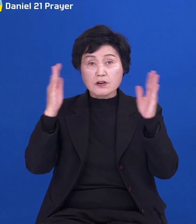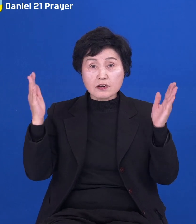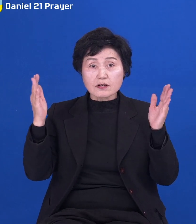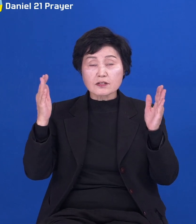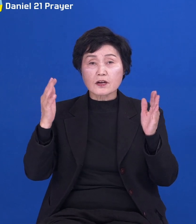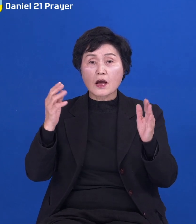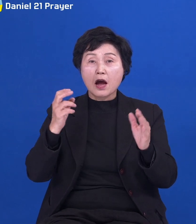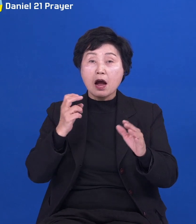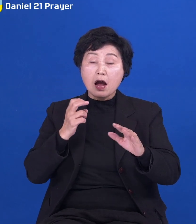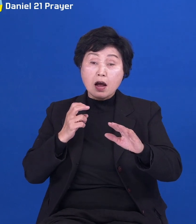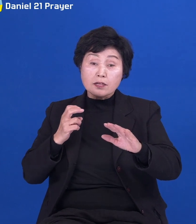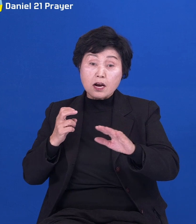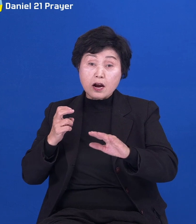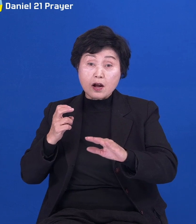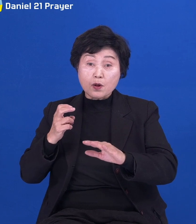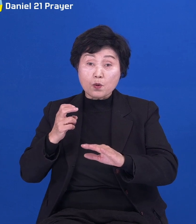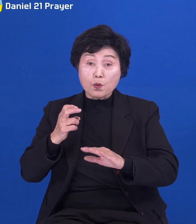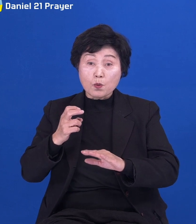들어와요. 북한은